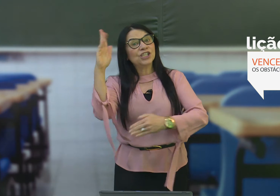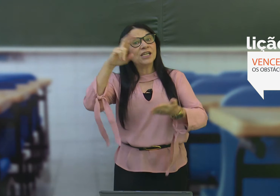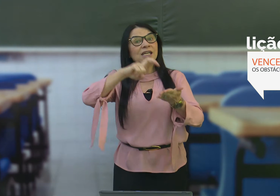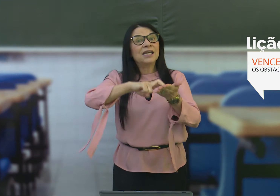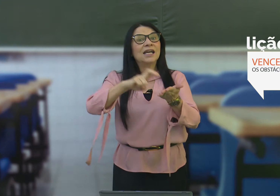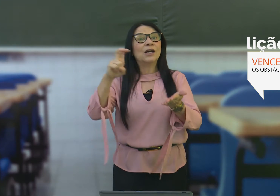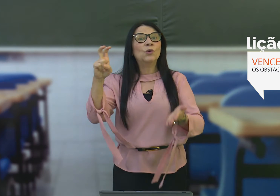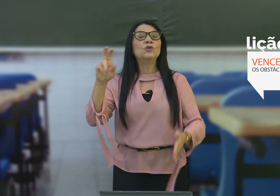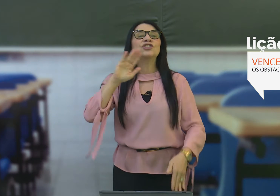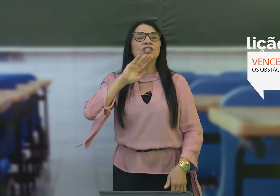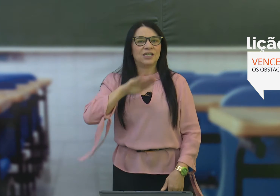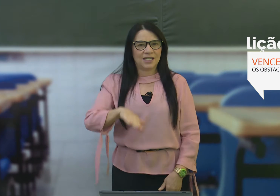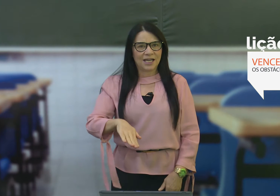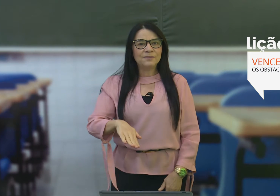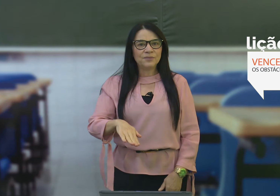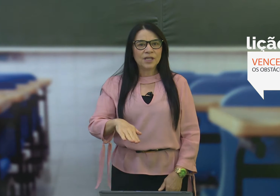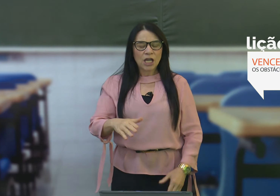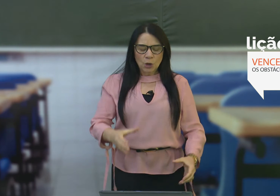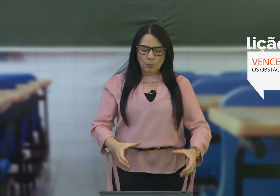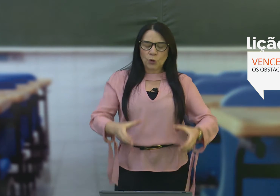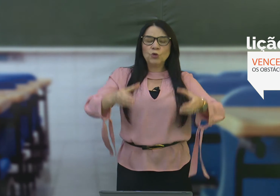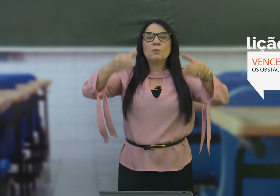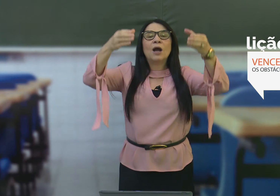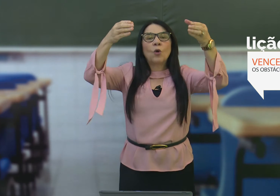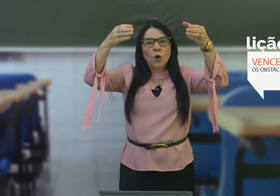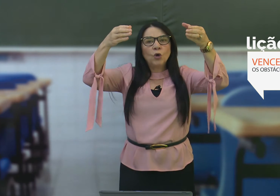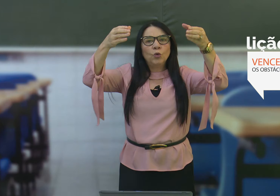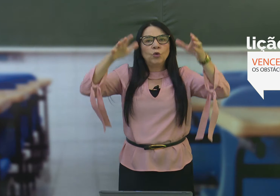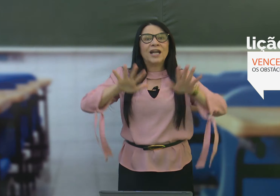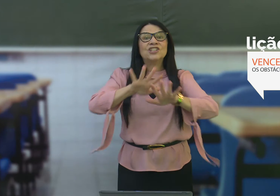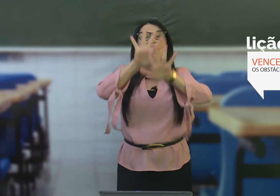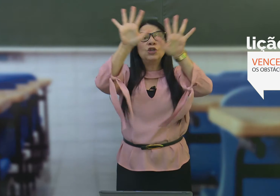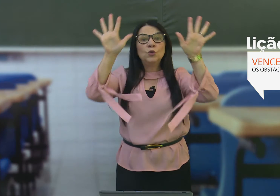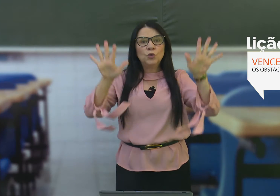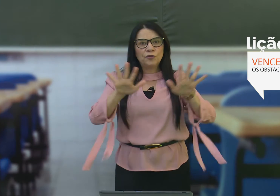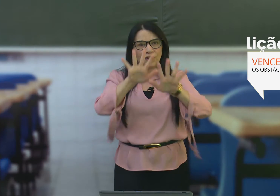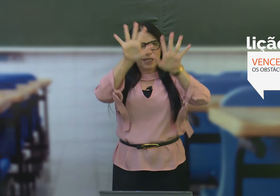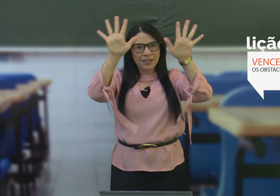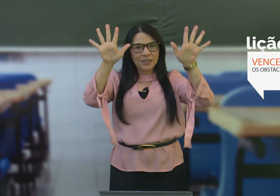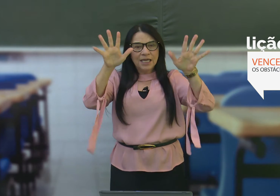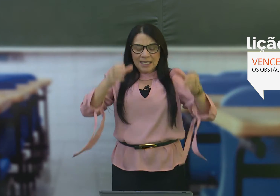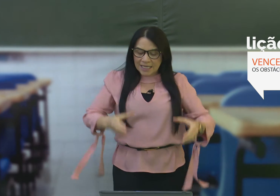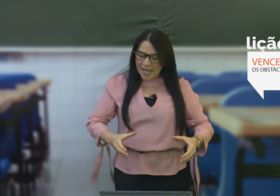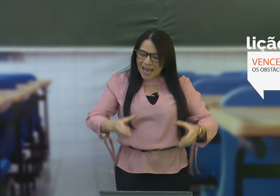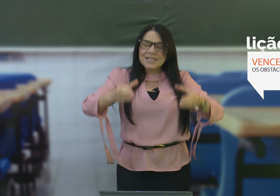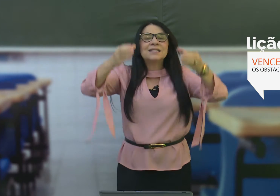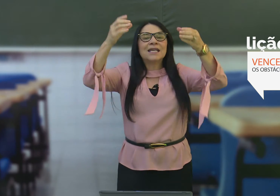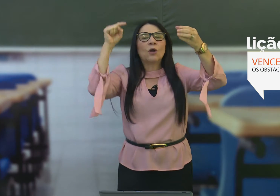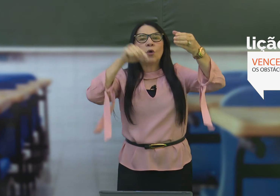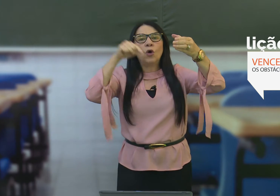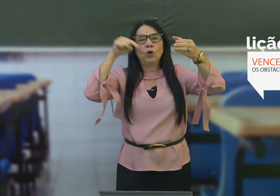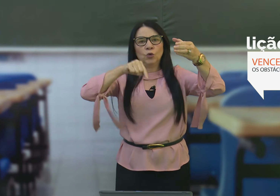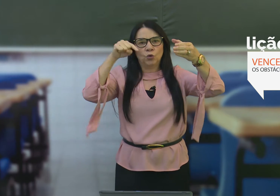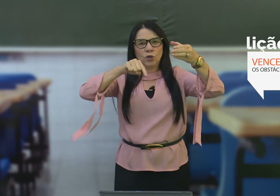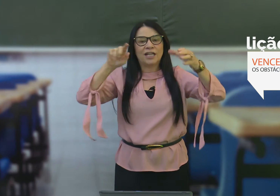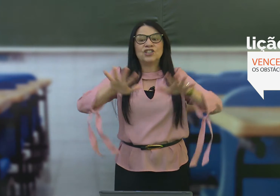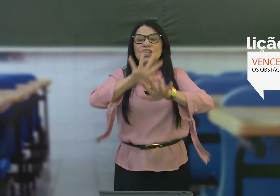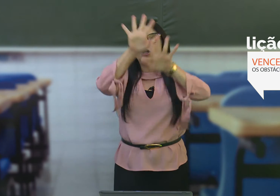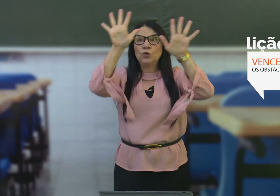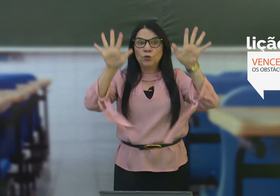durante o dia por uma coluna de nuvem, e essa coluna de